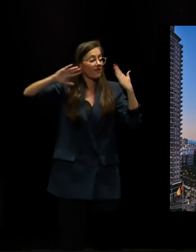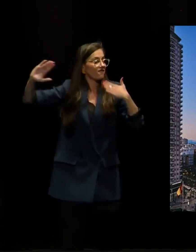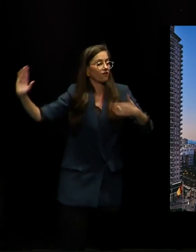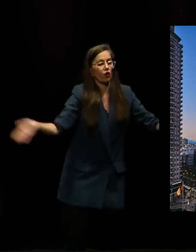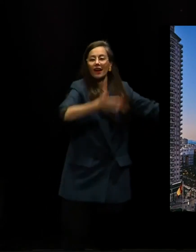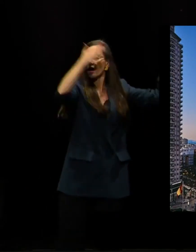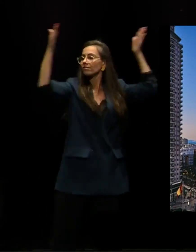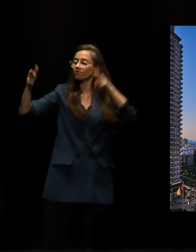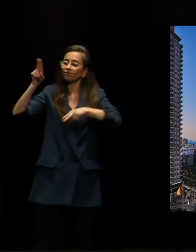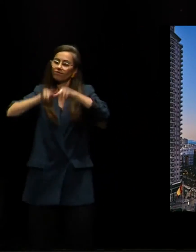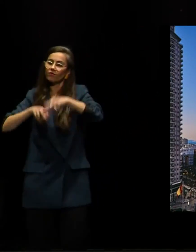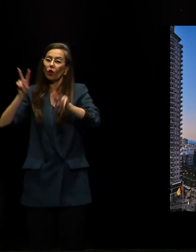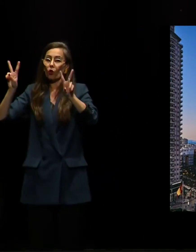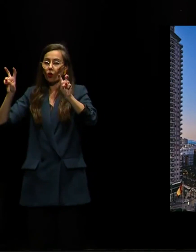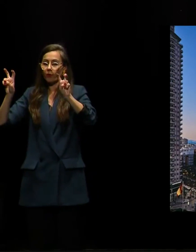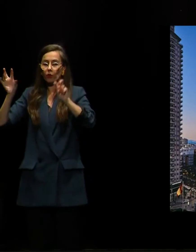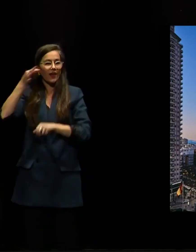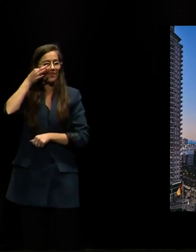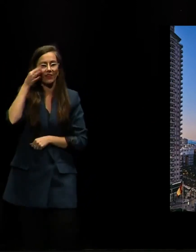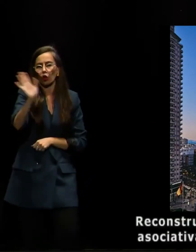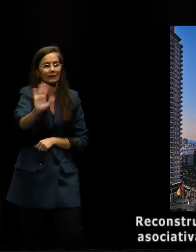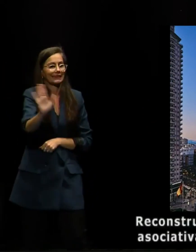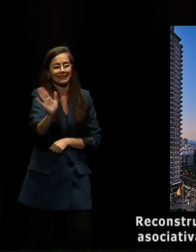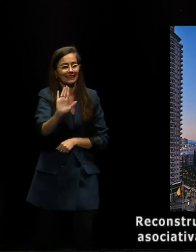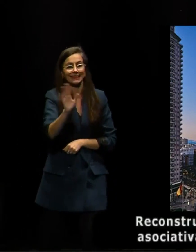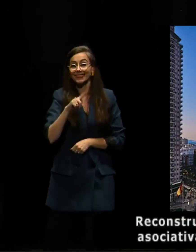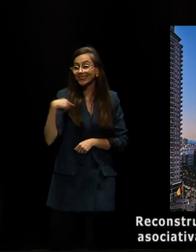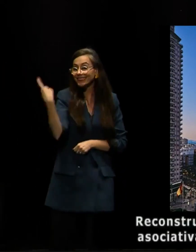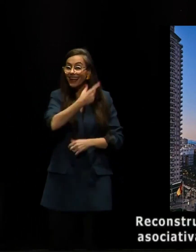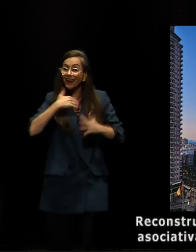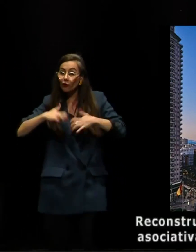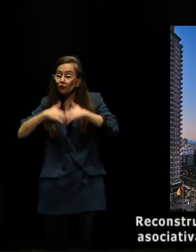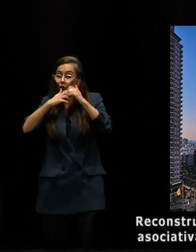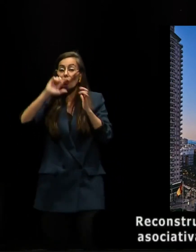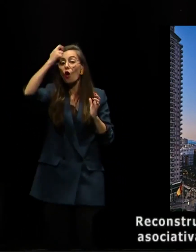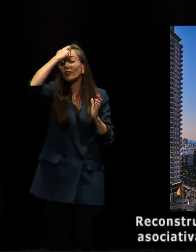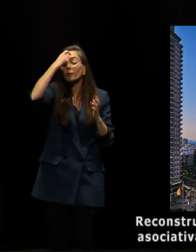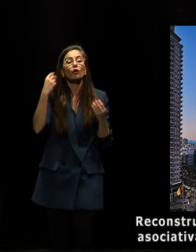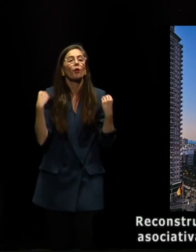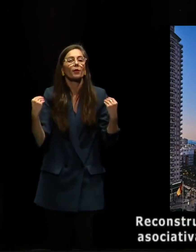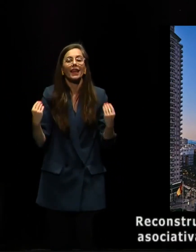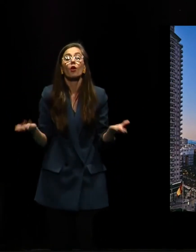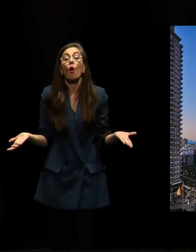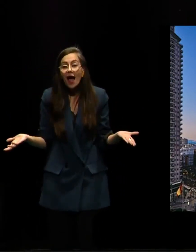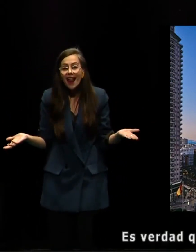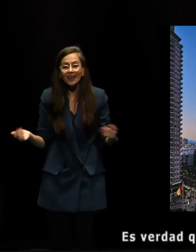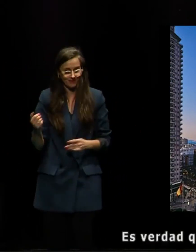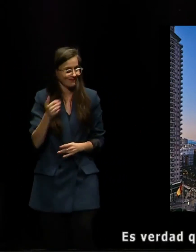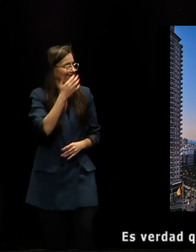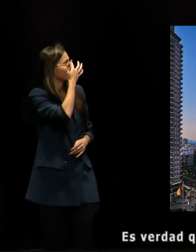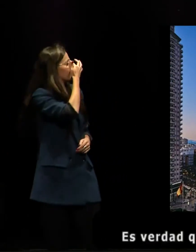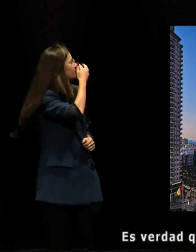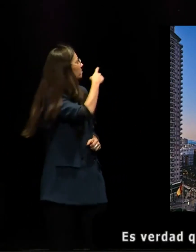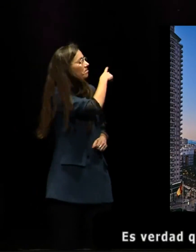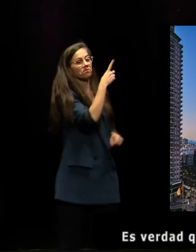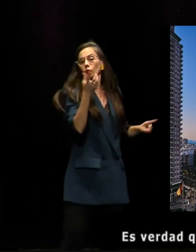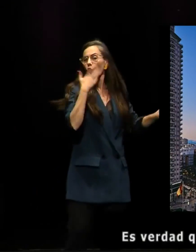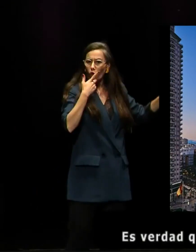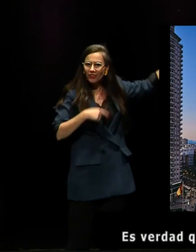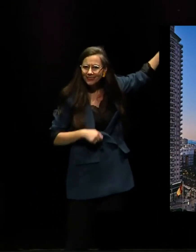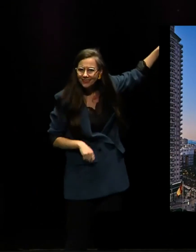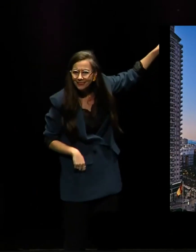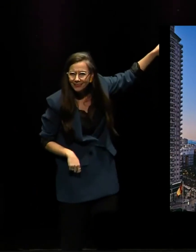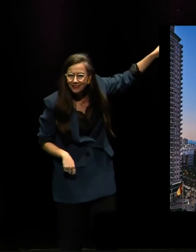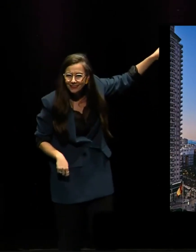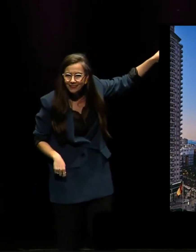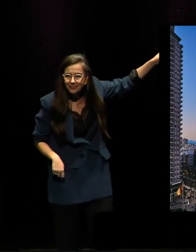A veces es verdad que algunas asociaciones, por las circunstancias que sean, no funciona, pero eso quiere decir que tenemos que empezar de cero. No es